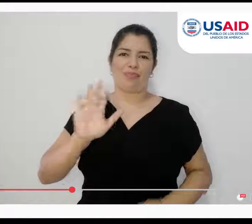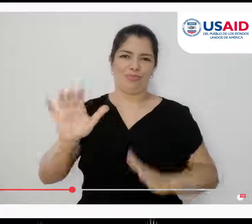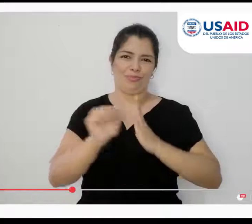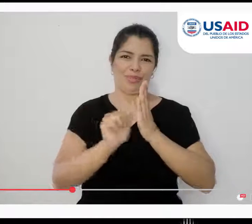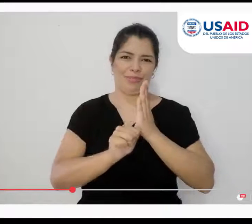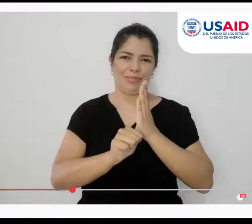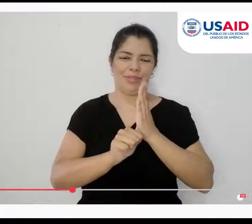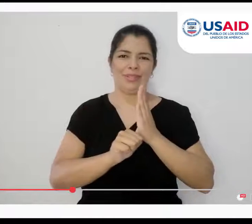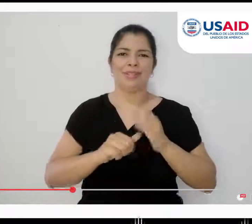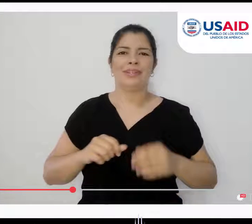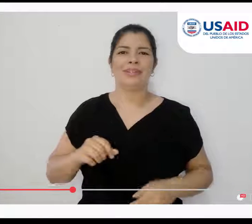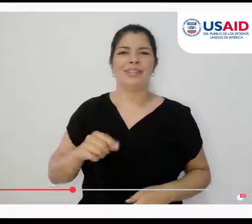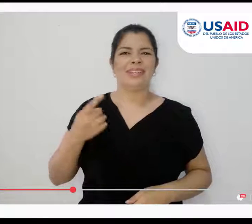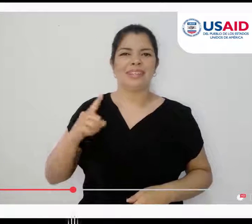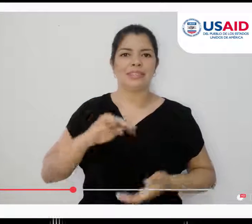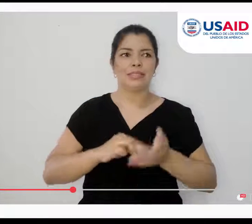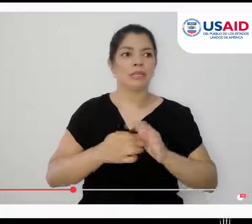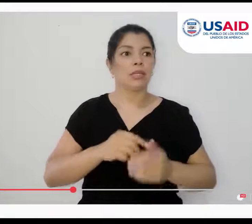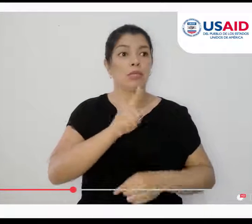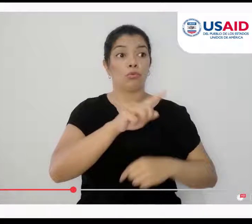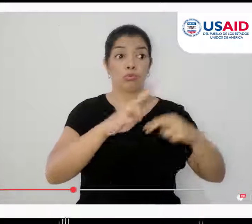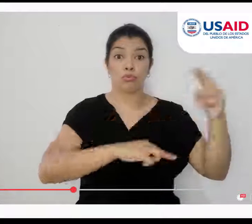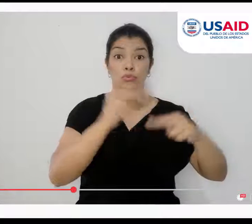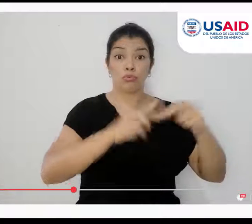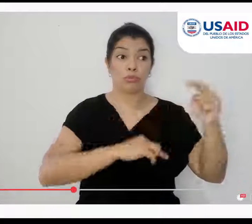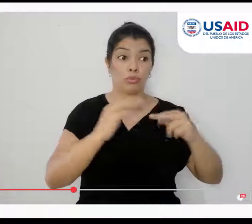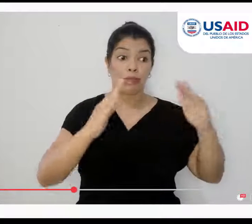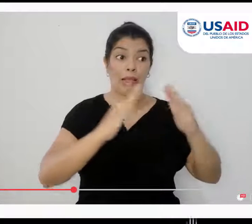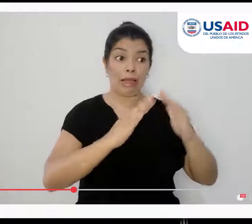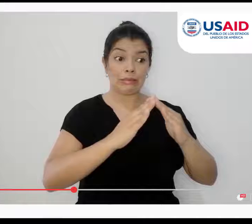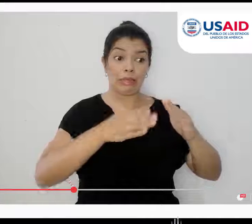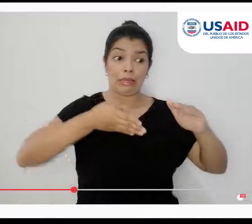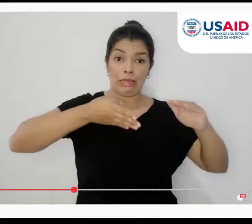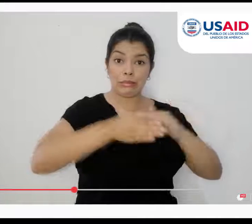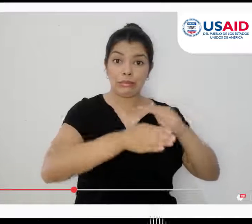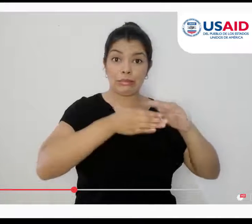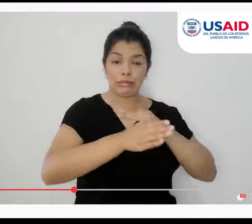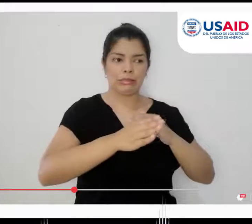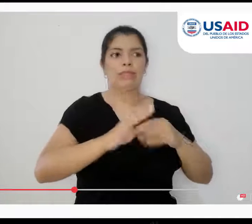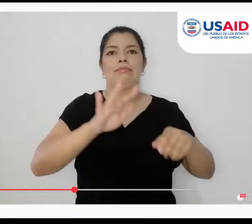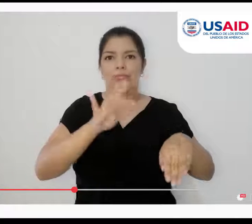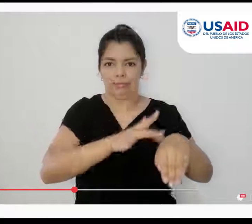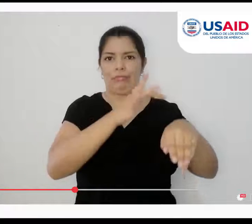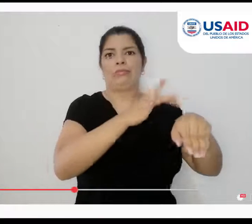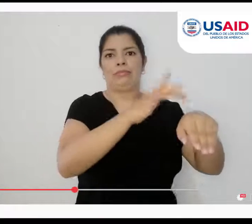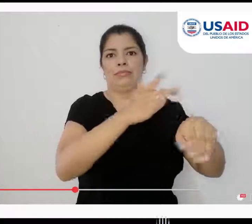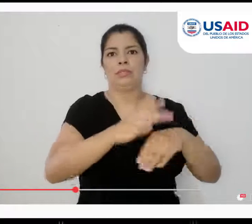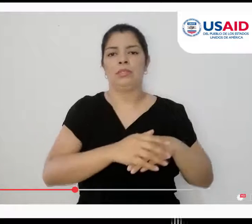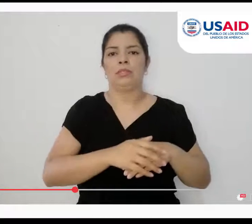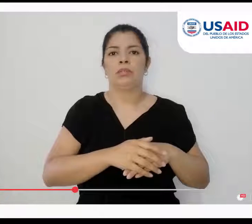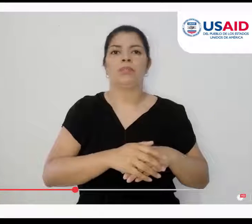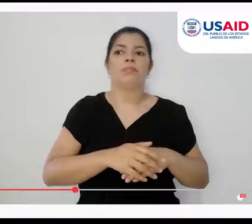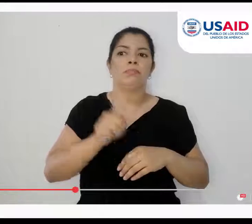la construcción de vivienda accesible e incentivaba, por ejemplo, la priorización